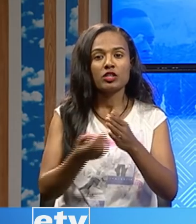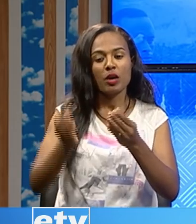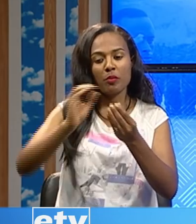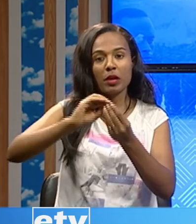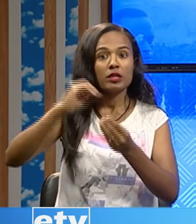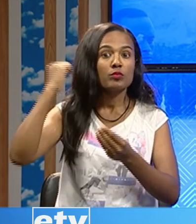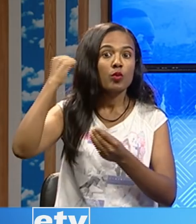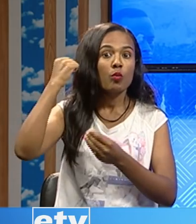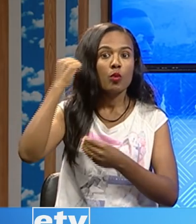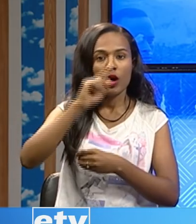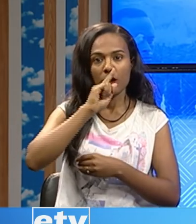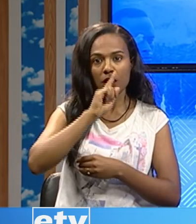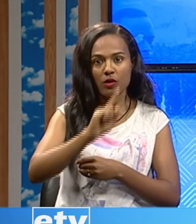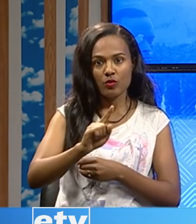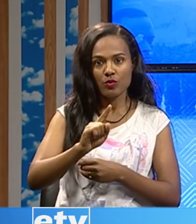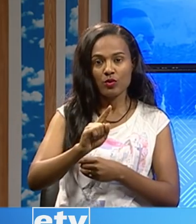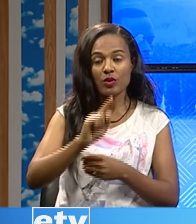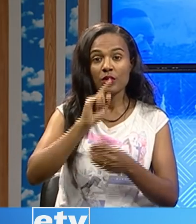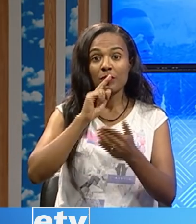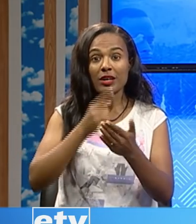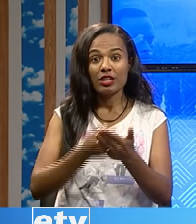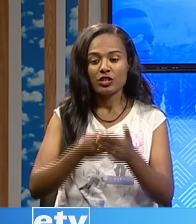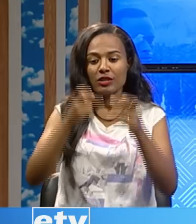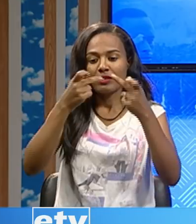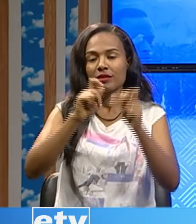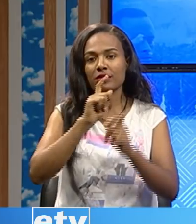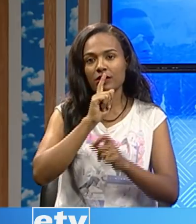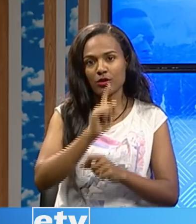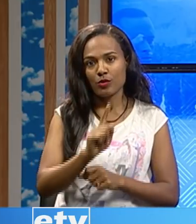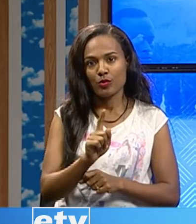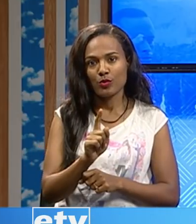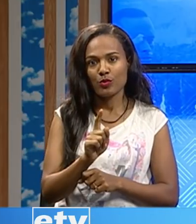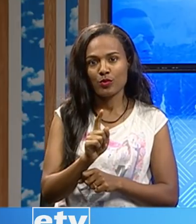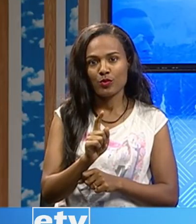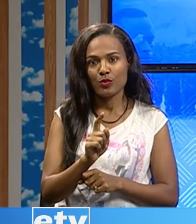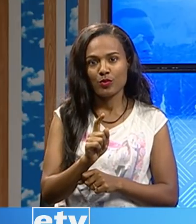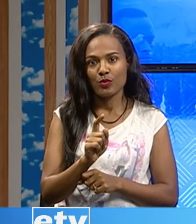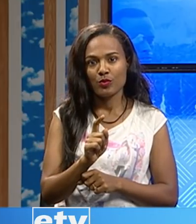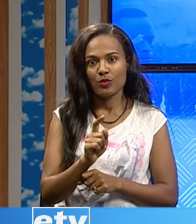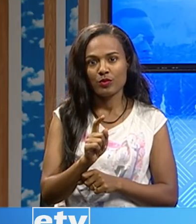ነው መረጃ ፕላስ ፕሮፓጋንዳ ድል ነው